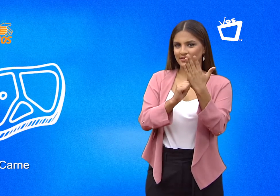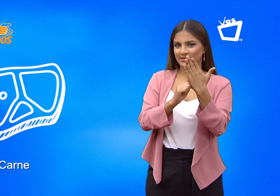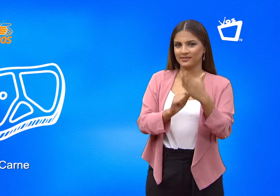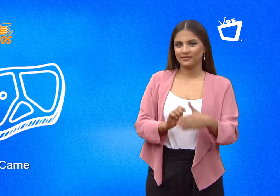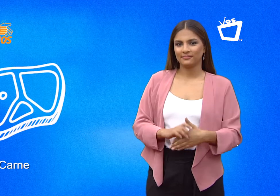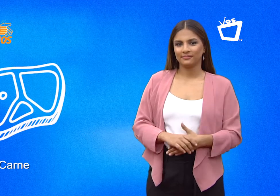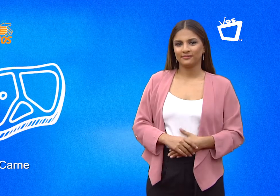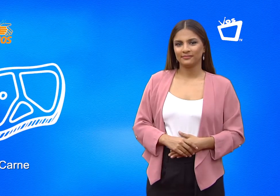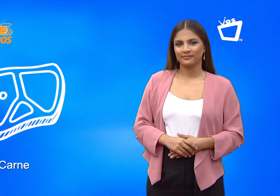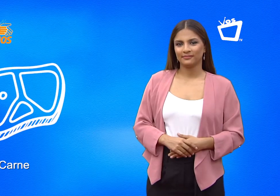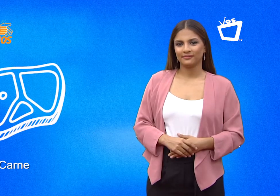Carne.